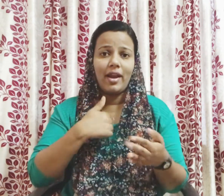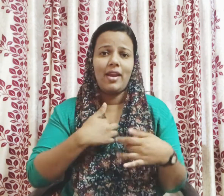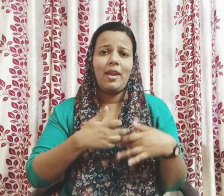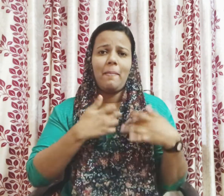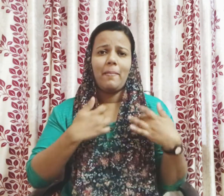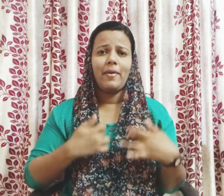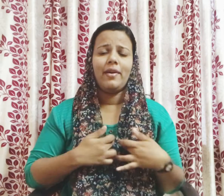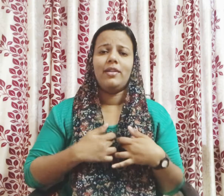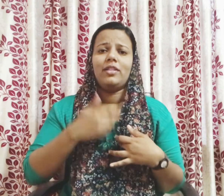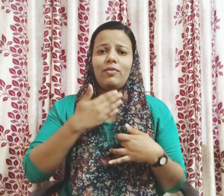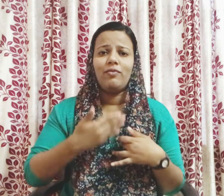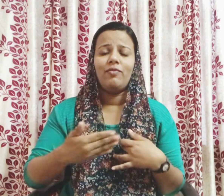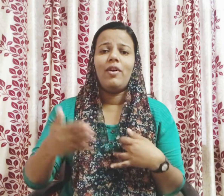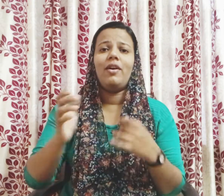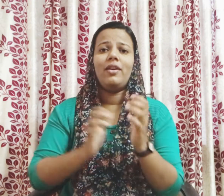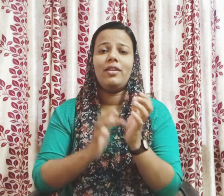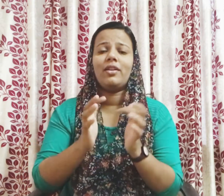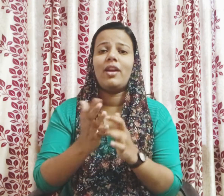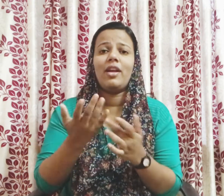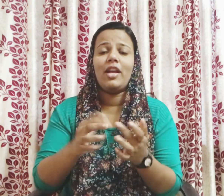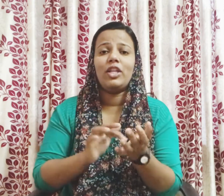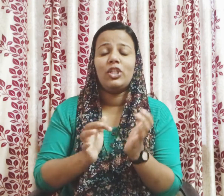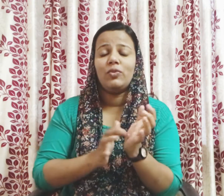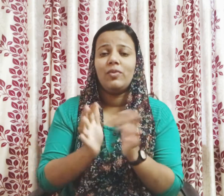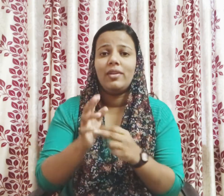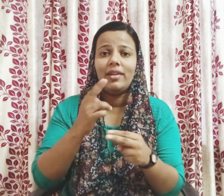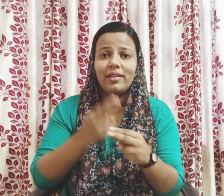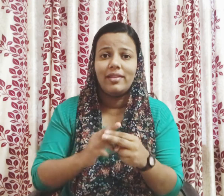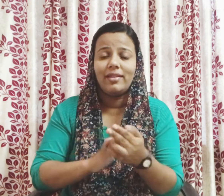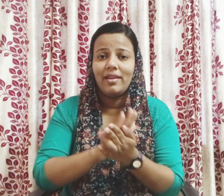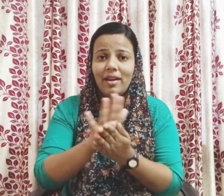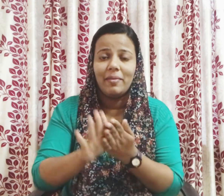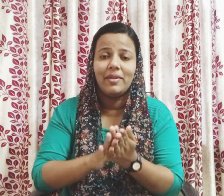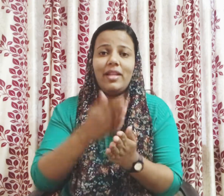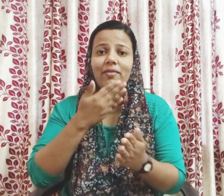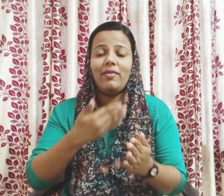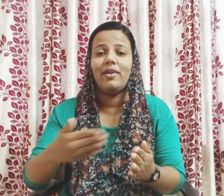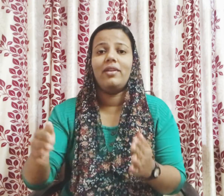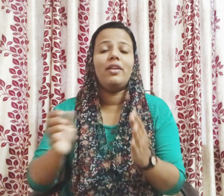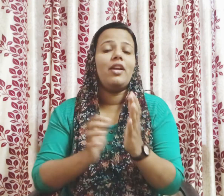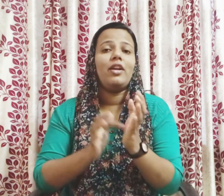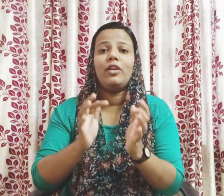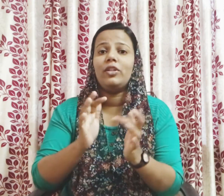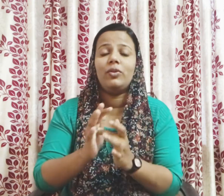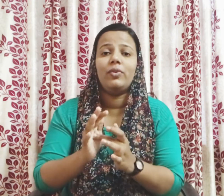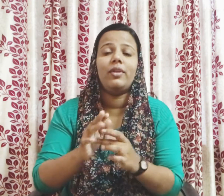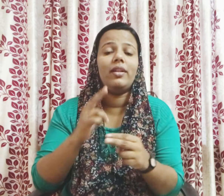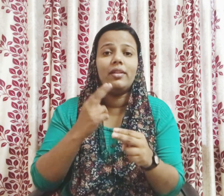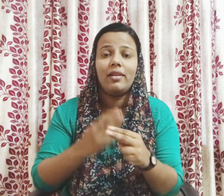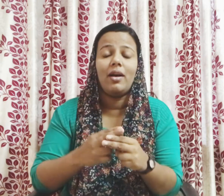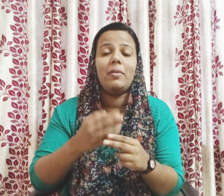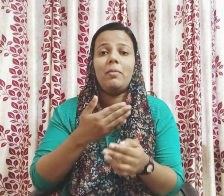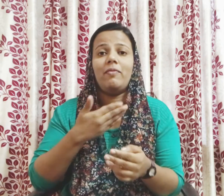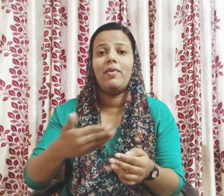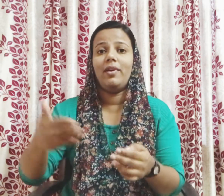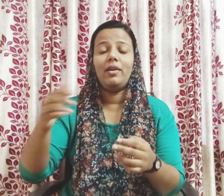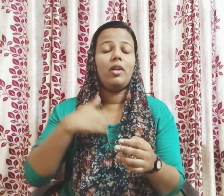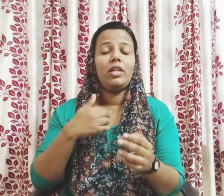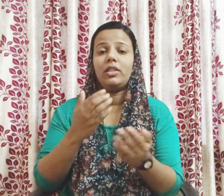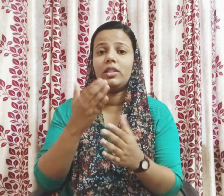യഹോവയെ വാഴ്ത്തുക, എൻ്റെ സർവാന്തരംഗവുമേ അവൻ്റെ വിശുദ്ധ നാമത്തെ വാഴ്ത്തുക. എൻ മനമേ യഹോവയെ വാഴ്ത്തുക, അവൻ്റെ ഉപകാരങ്ങളൊന്നും മറക്കരുത്.